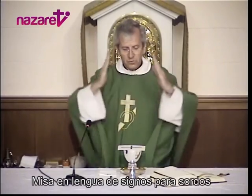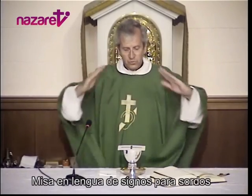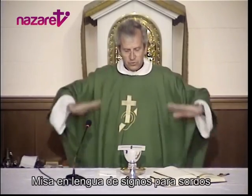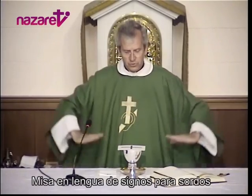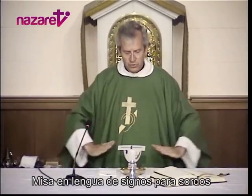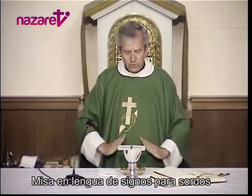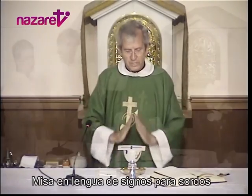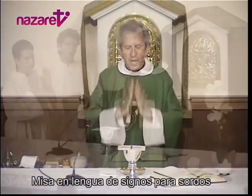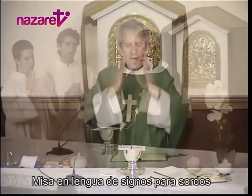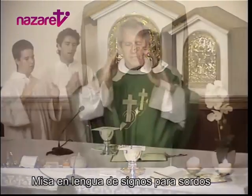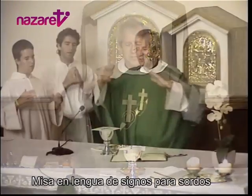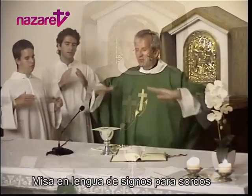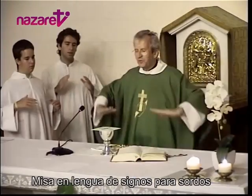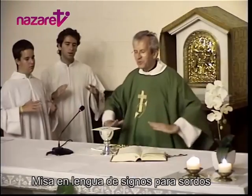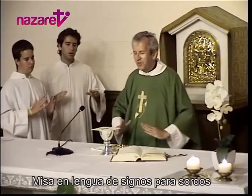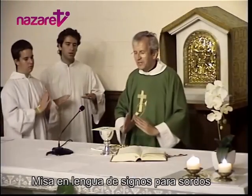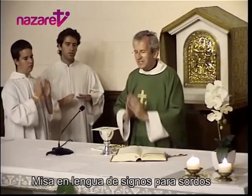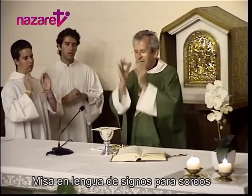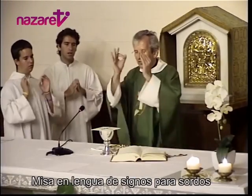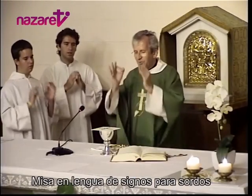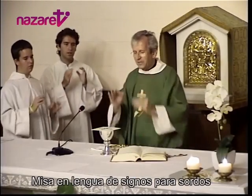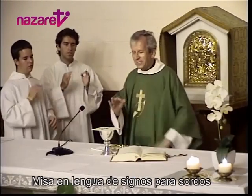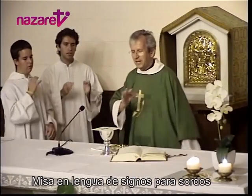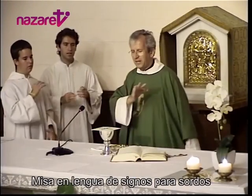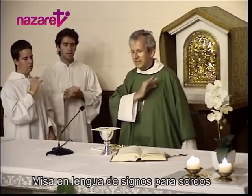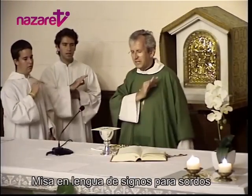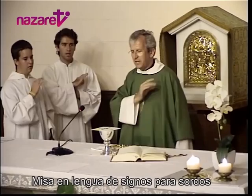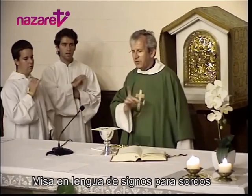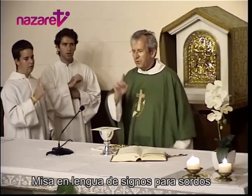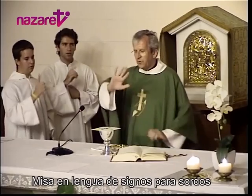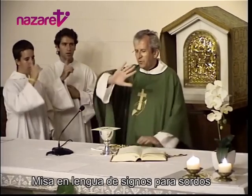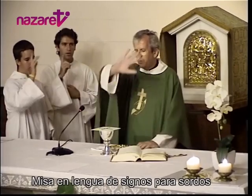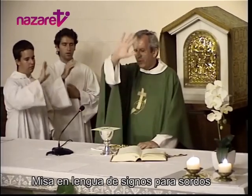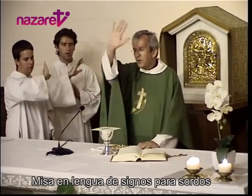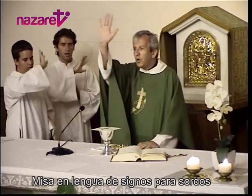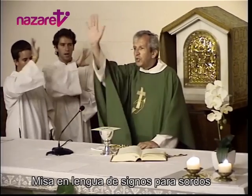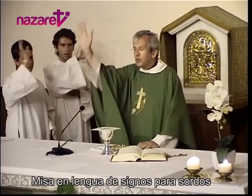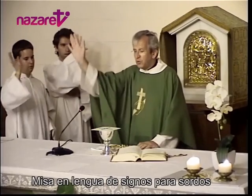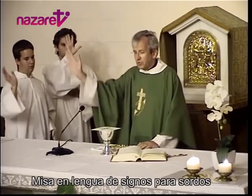Santo, santo, santo es el Señor, Dios